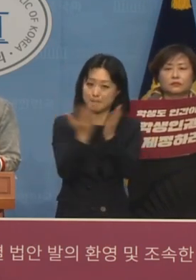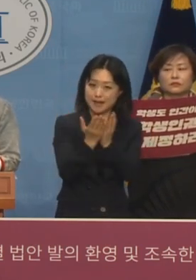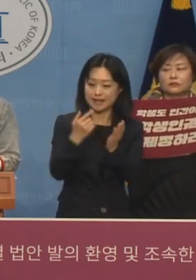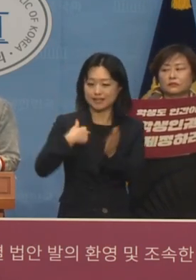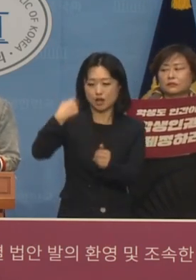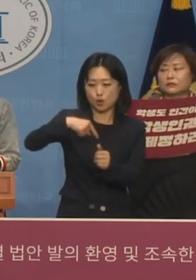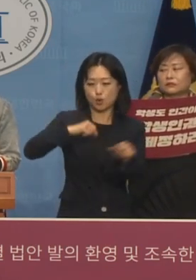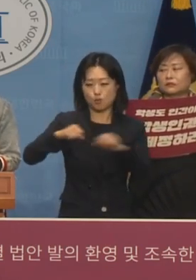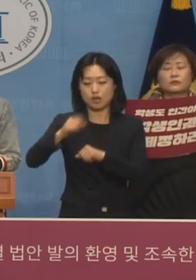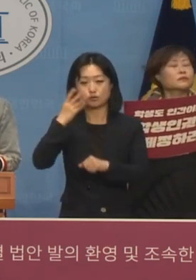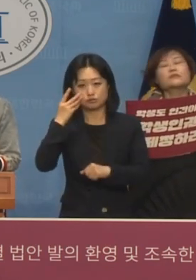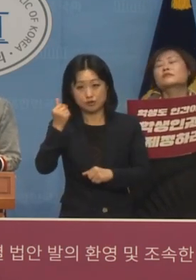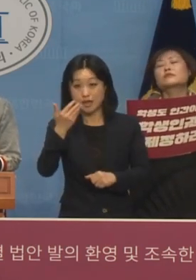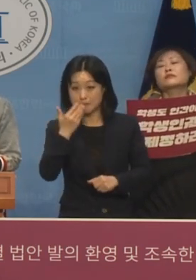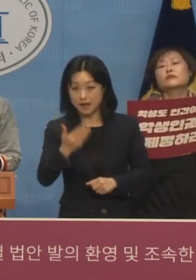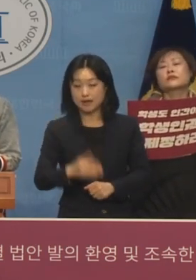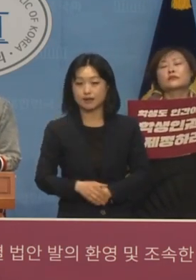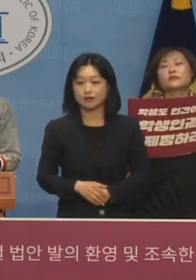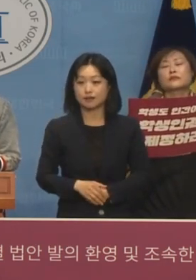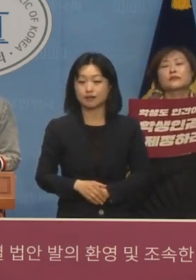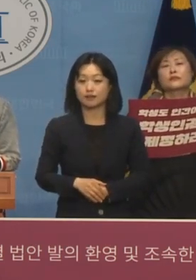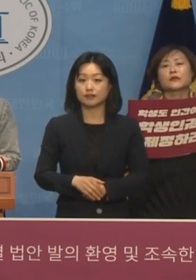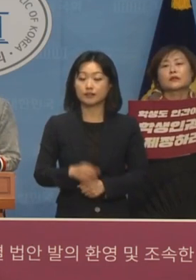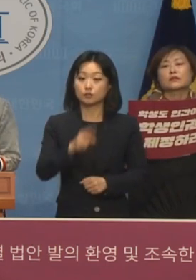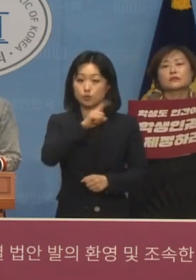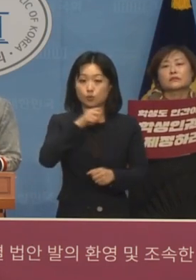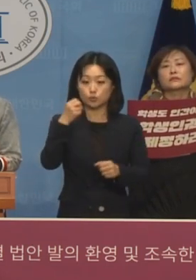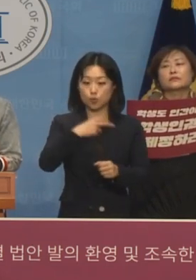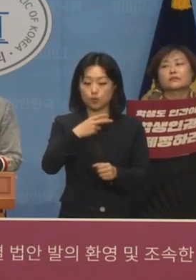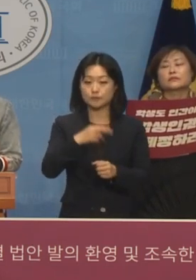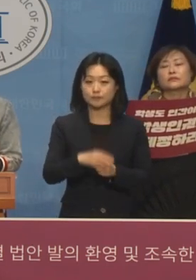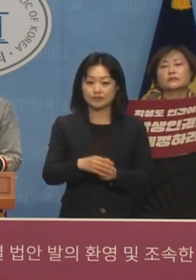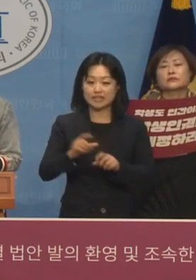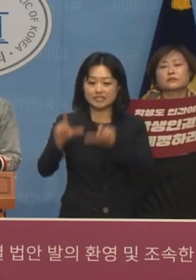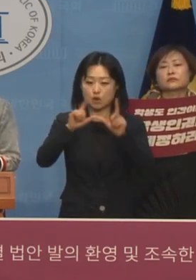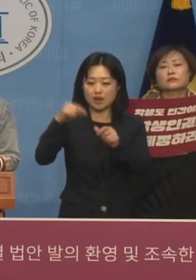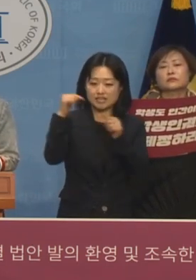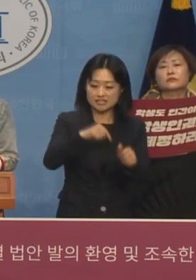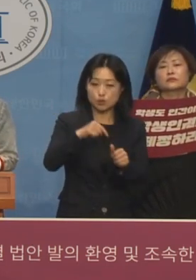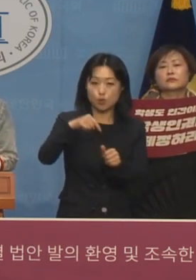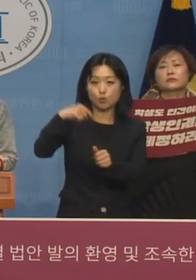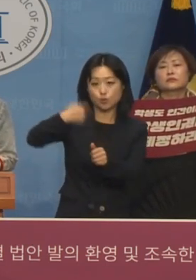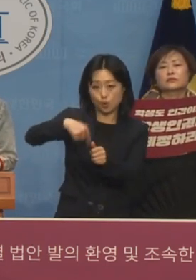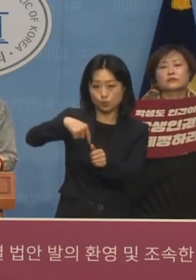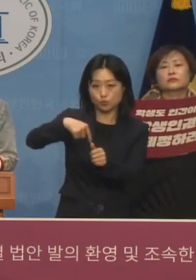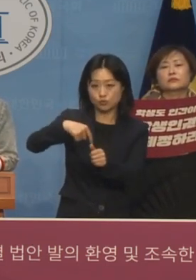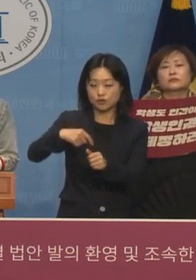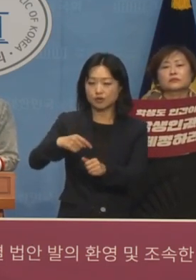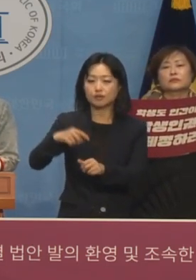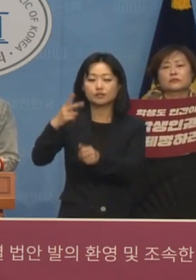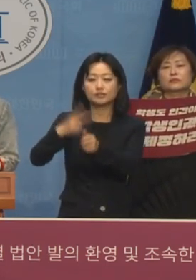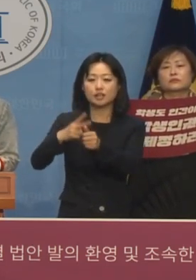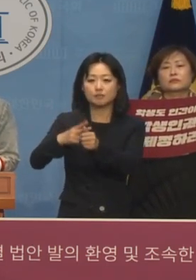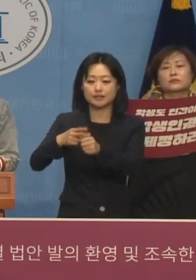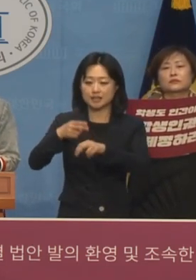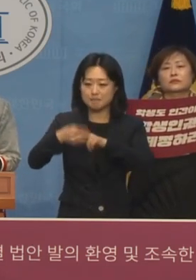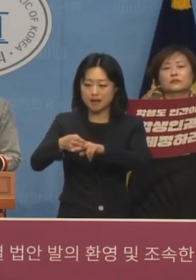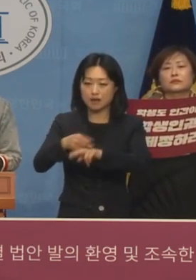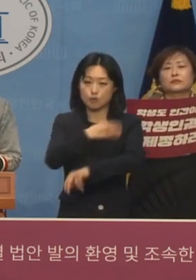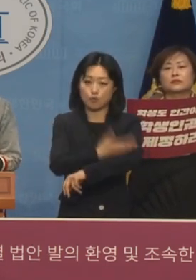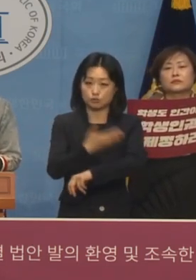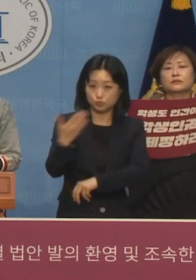지속할 수 있을 것입니다. 교육당국은 생활지도고시라는 이름으로 교사에게 자의적으로 휘두를 수 있는 권력을 준 것처럼